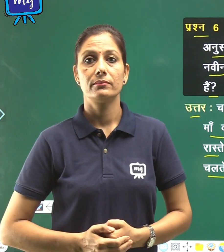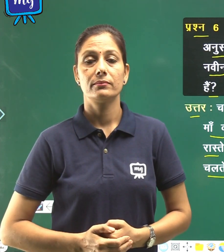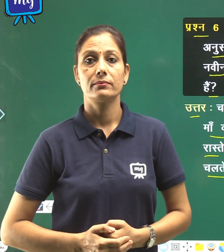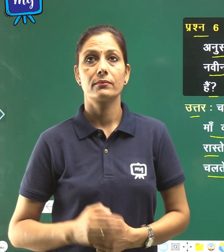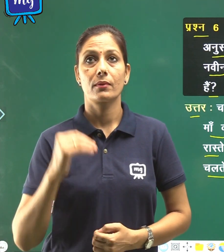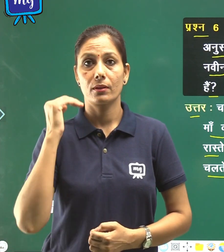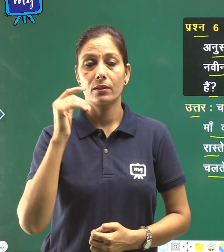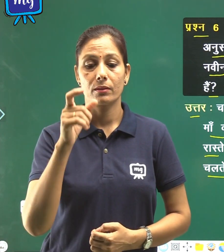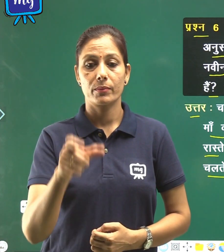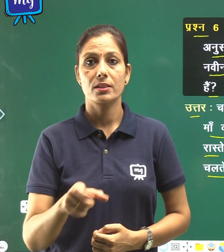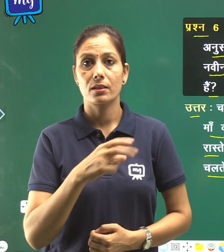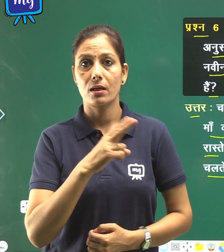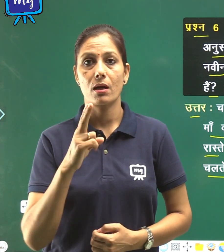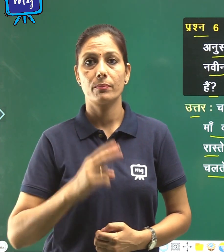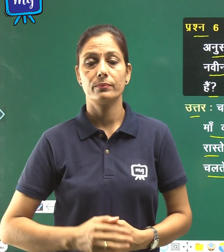देवताली जी को